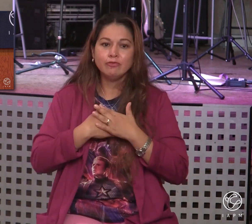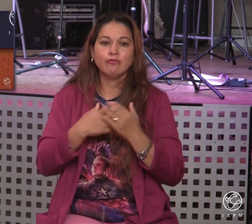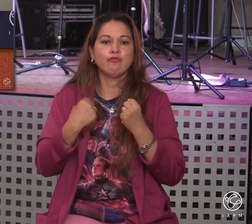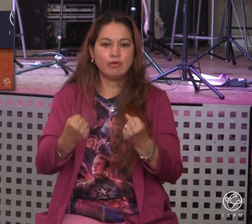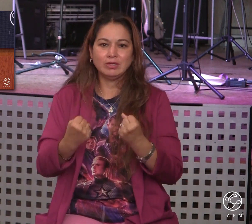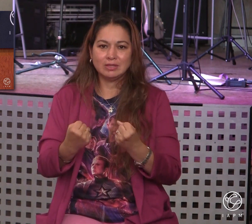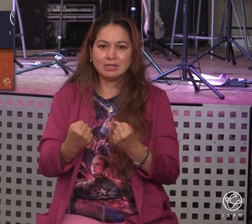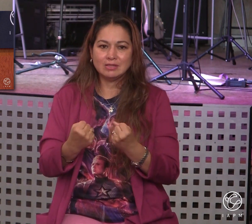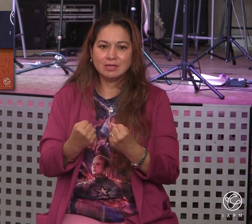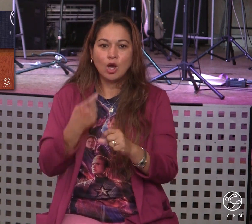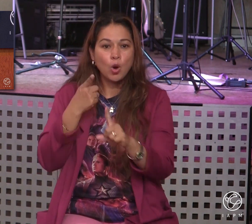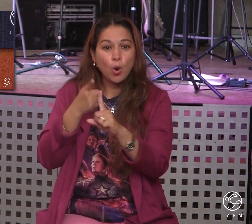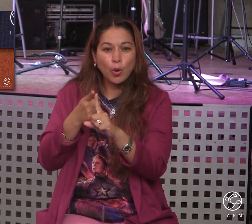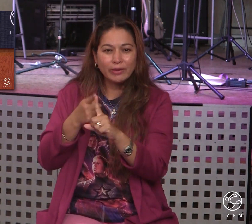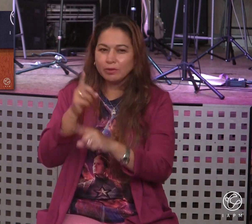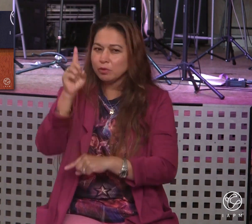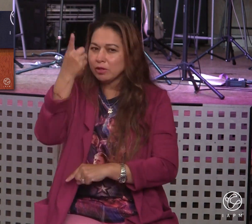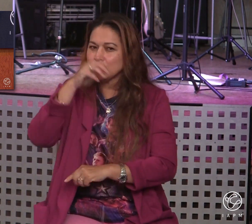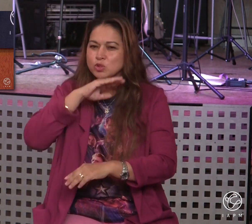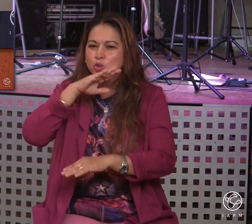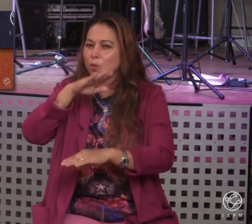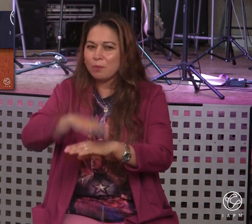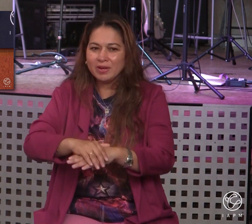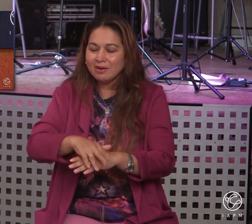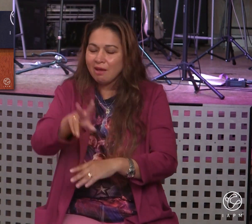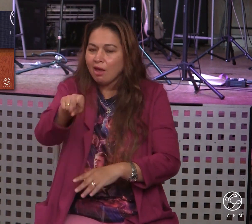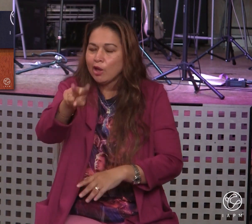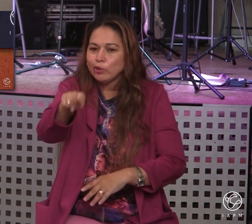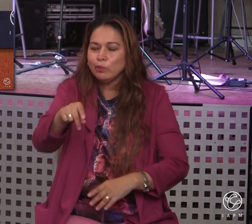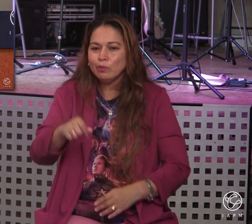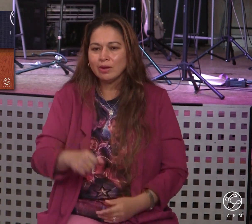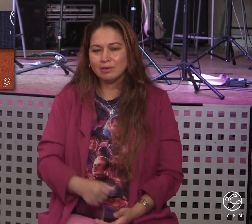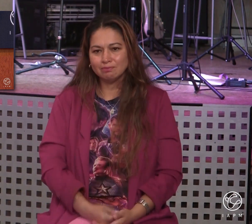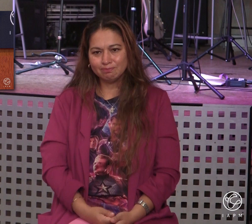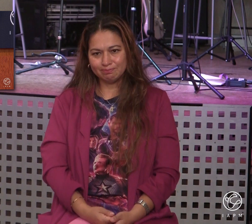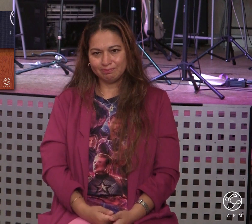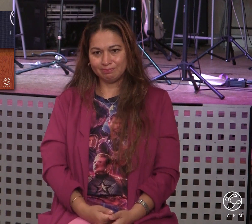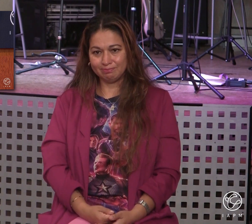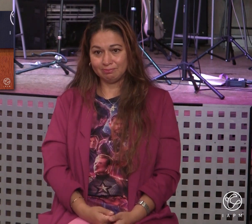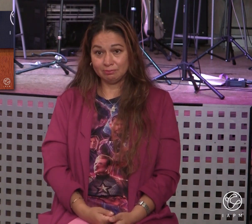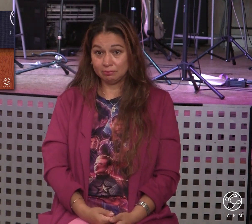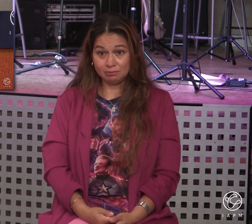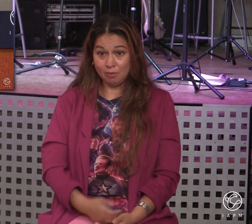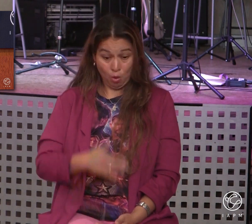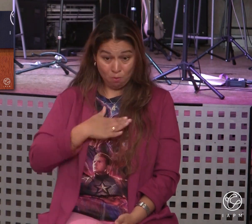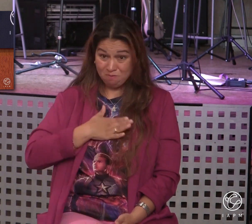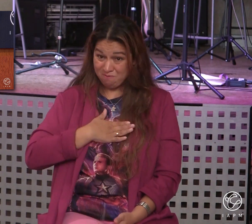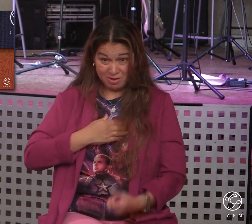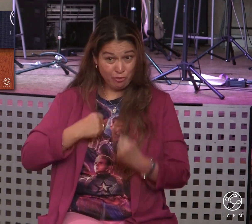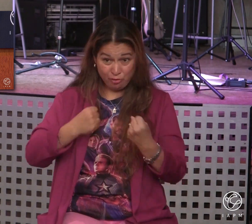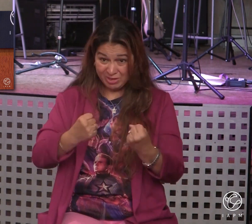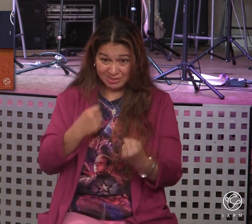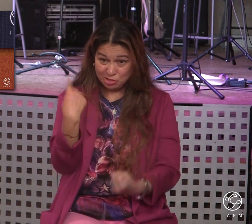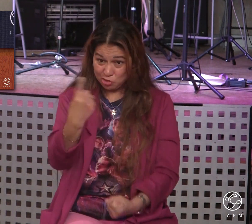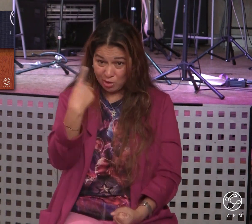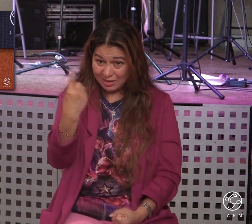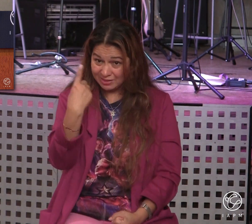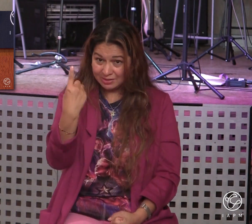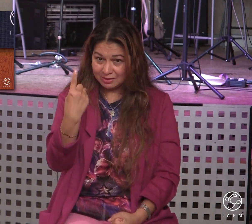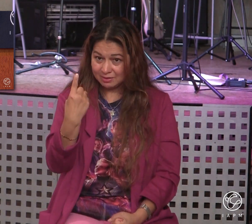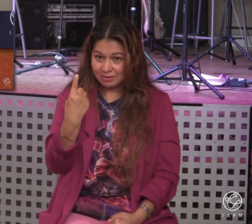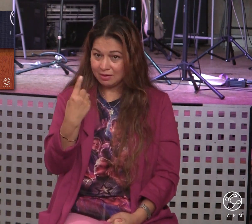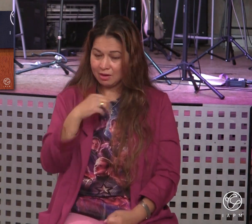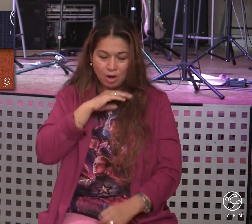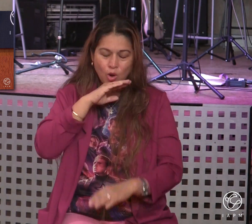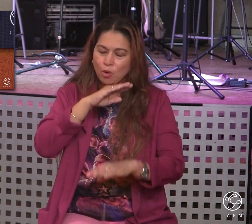yo sé remar, yo sé llegar. Nunca, ese principio lo tenían que aprender los apóstoles. Nunca llegaréis, aunque yo os diga dónde